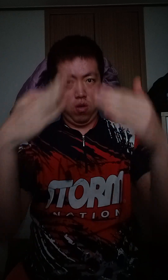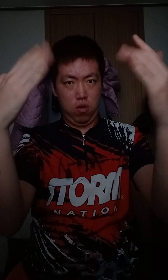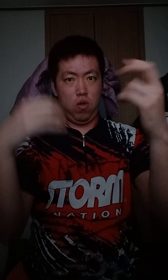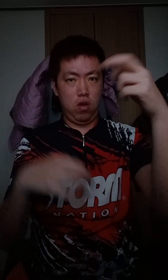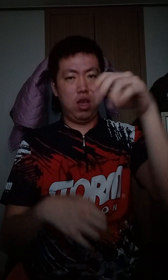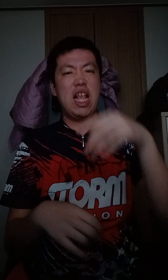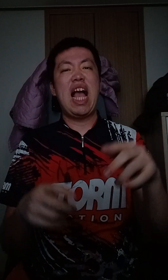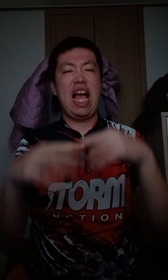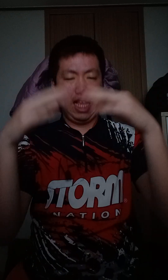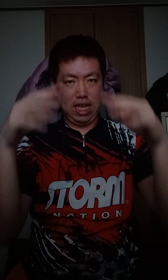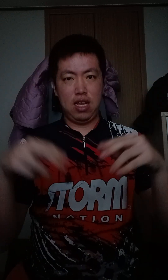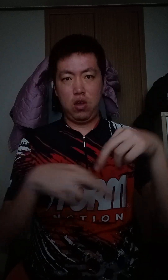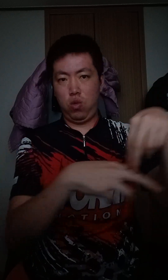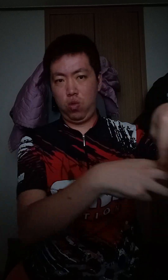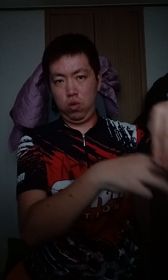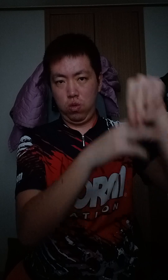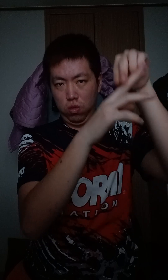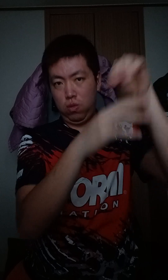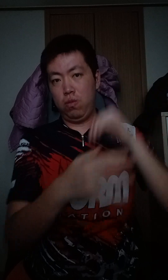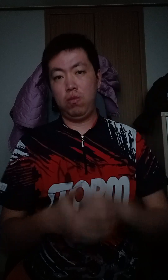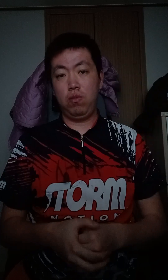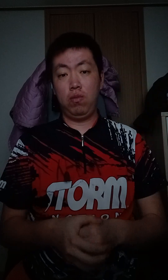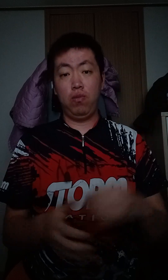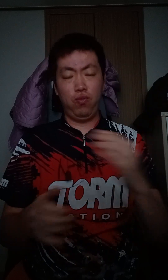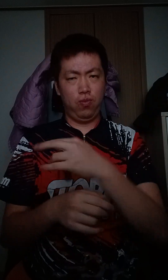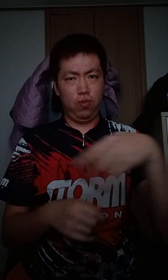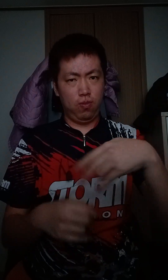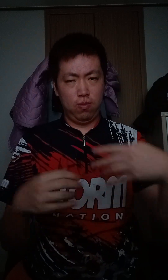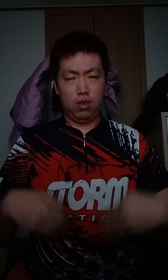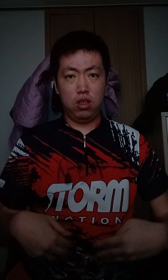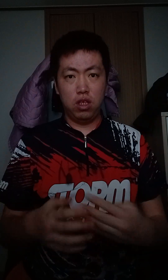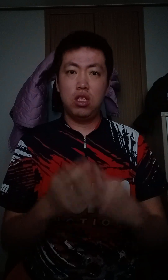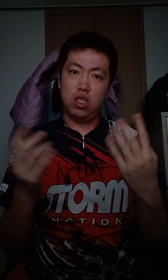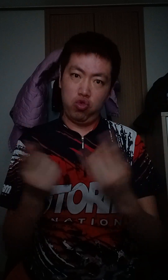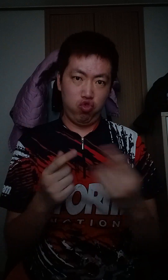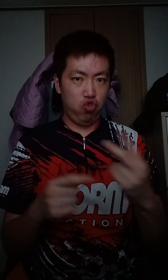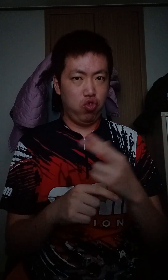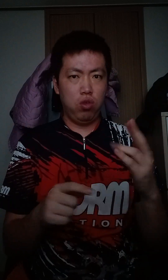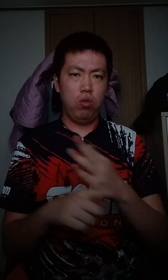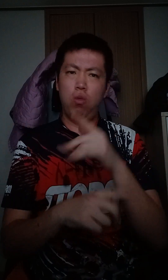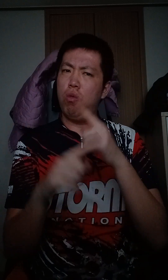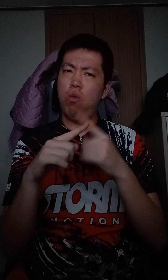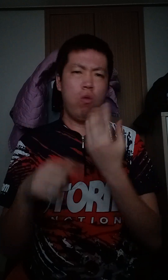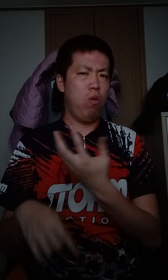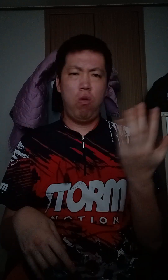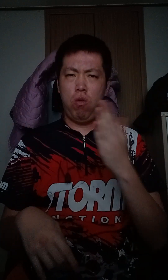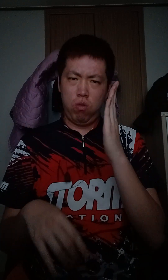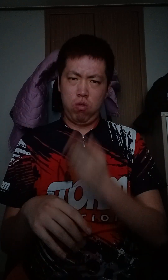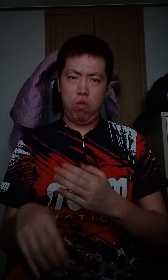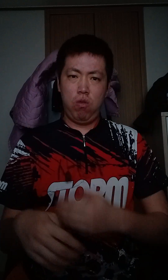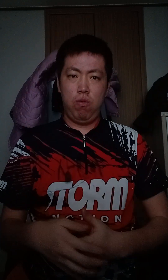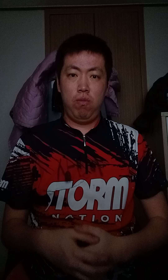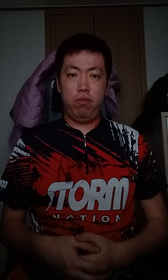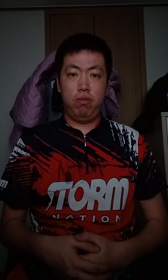산책로입니다. 중간에 공중 화장실이 있지만 장애인 전용 화장실은 없습니다. 턱이 높은